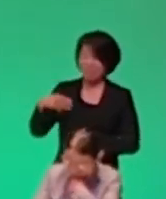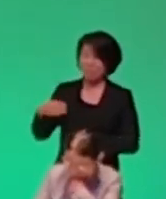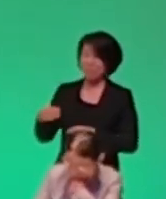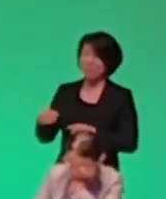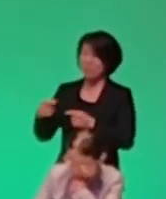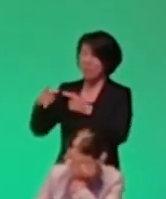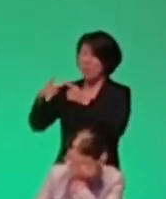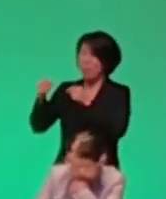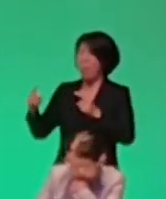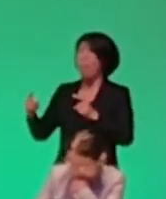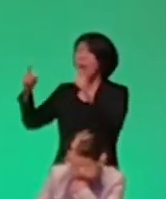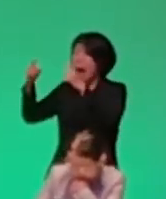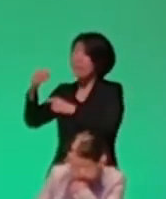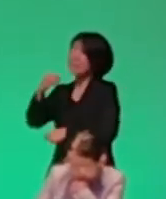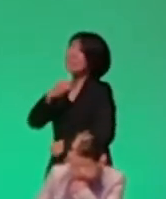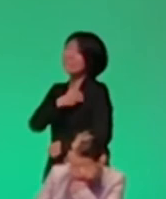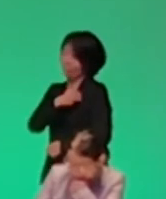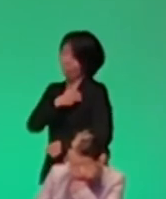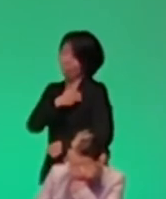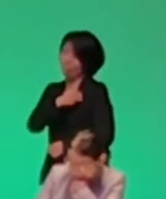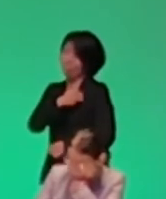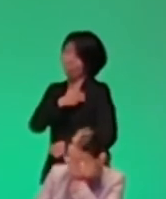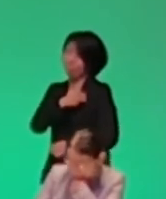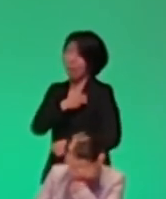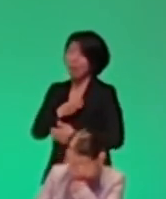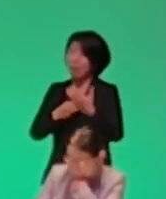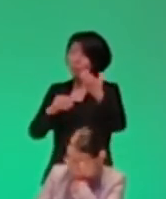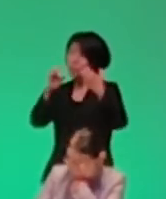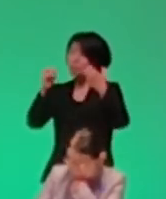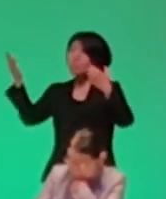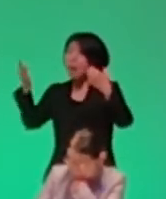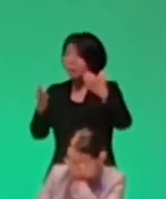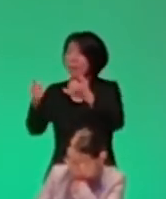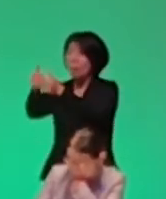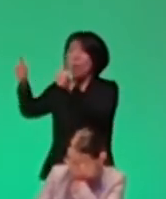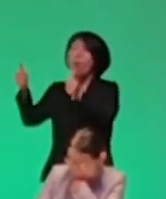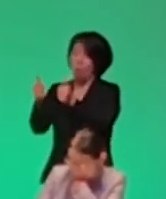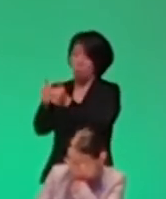会議員っていうのはもう9割が男ですから、